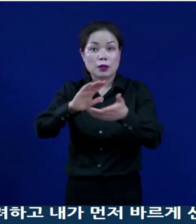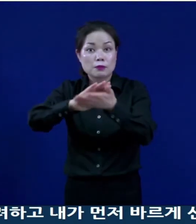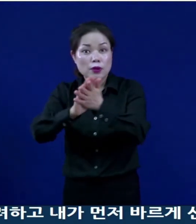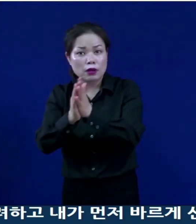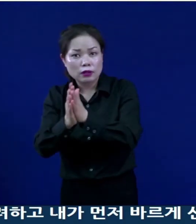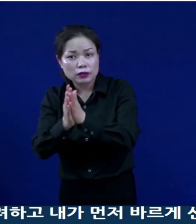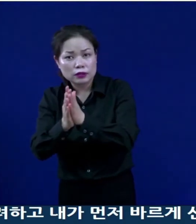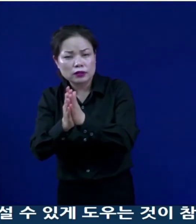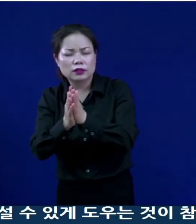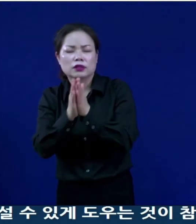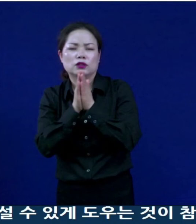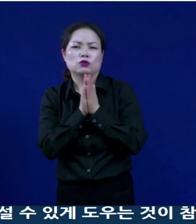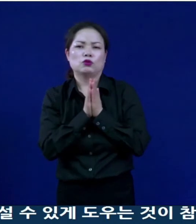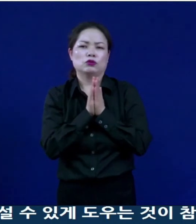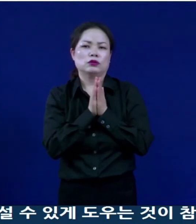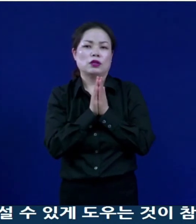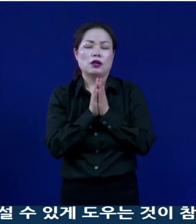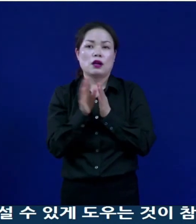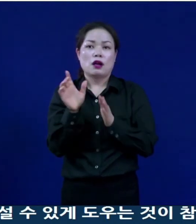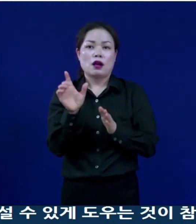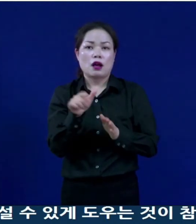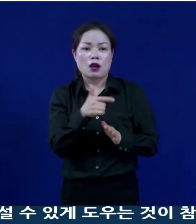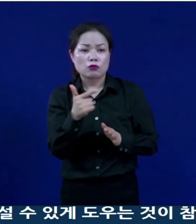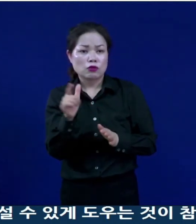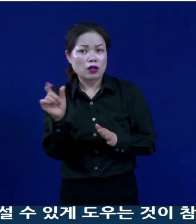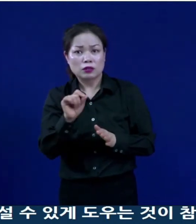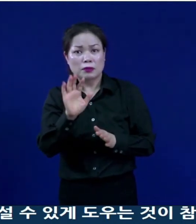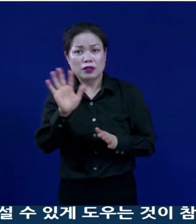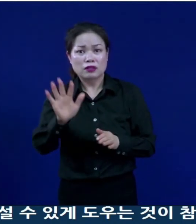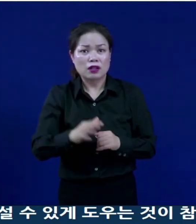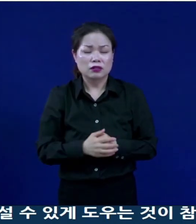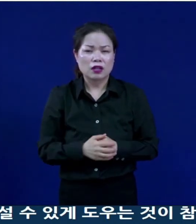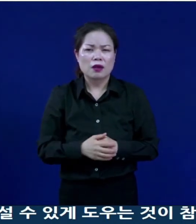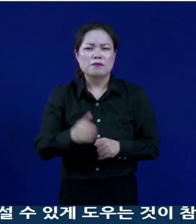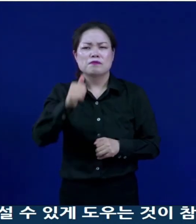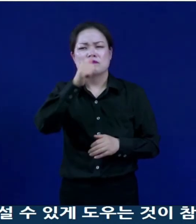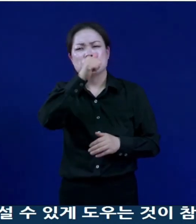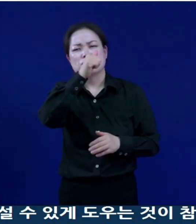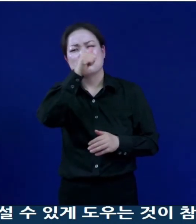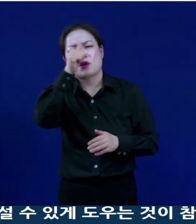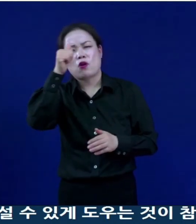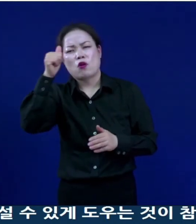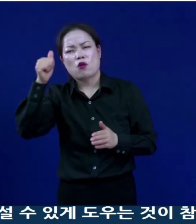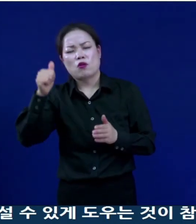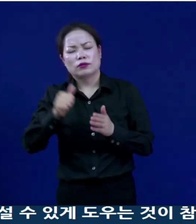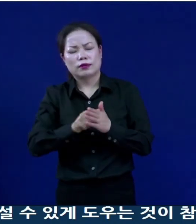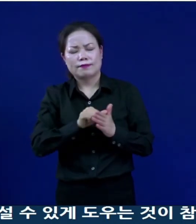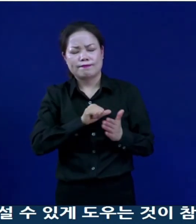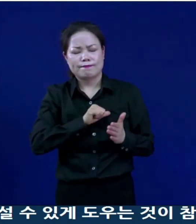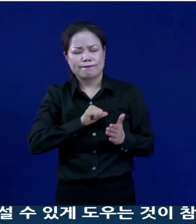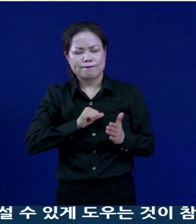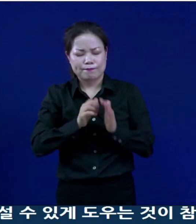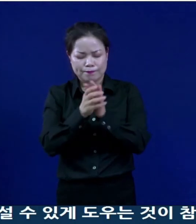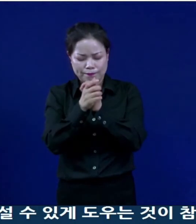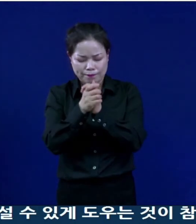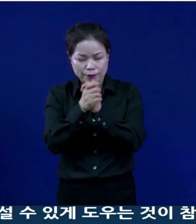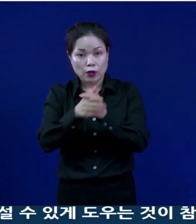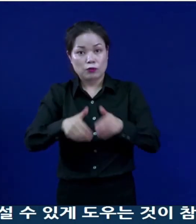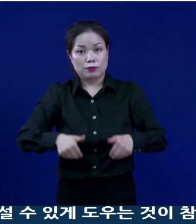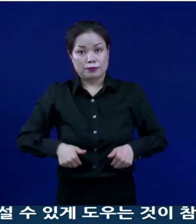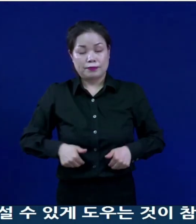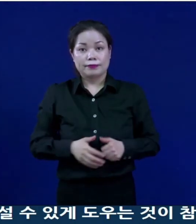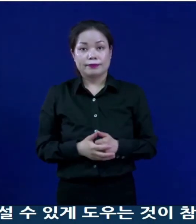또 몸부림치는 기도는 하루아침에 되는 것이 아니죠. 평생의 인내를, 평생의 기도를 필요로